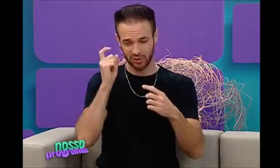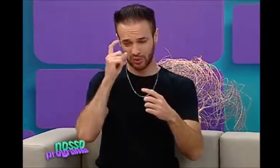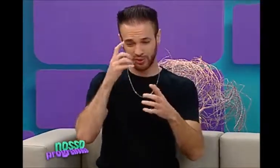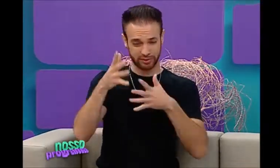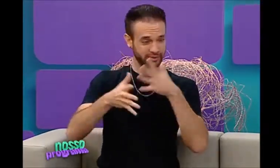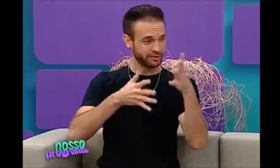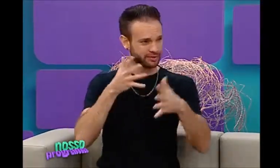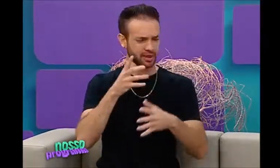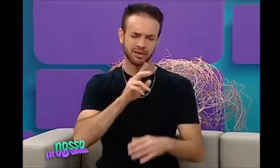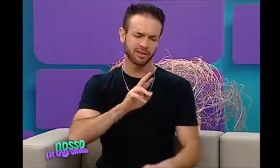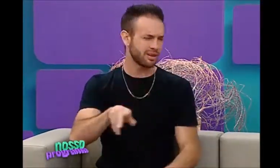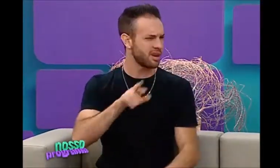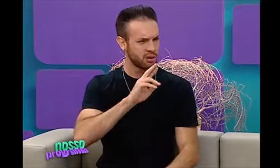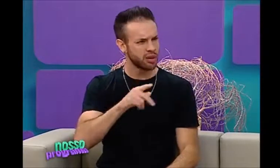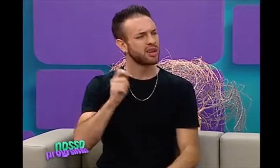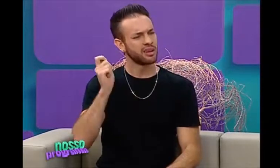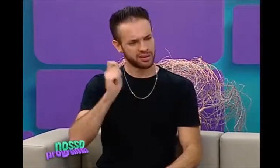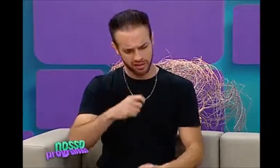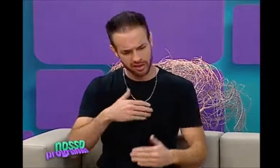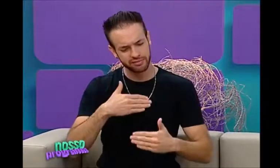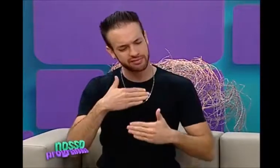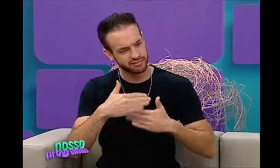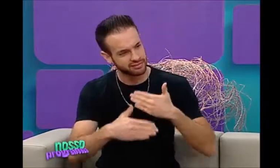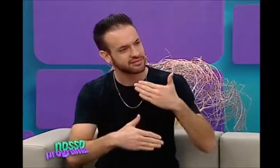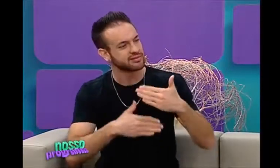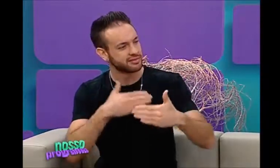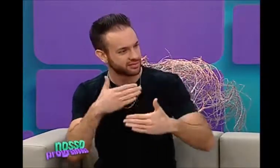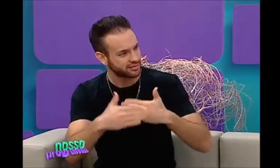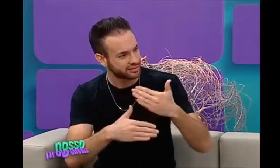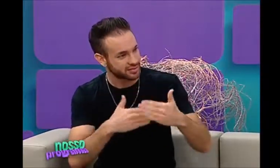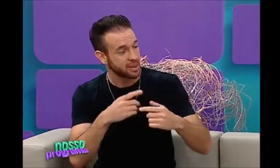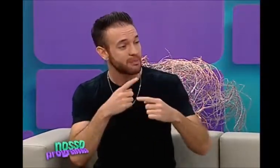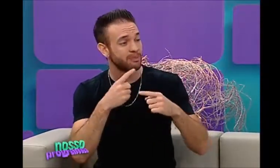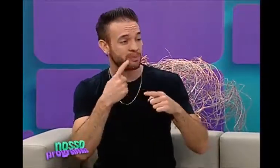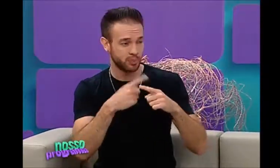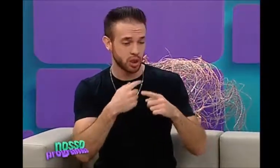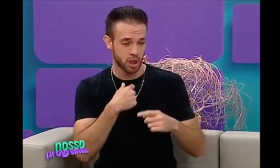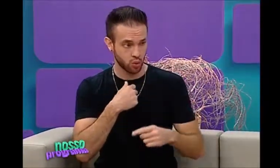aprender Libras, é muito difícil. Não, você consegue sim, vai evoluindo.